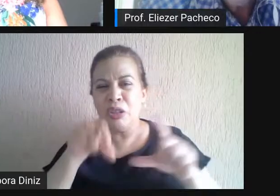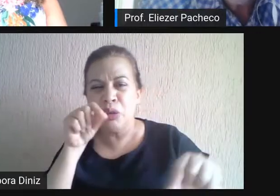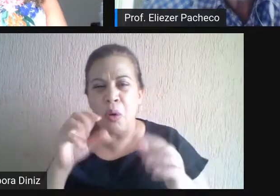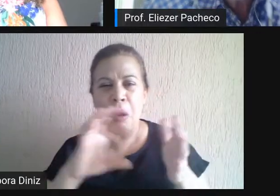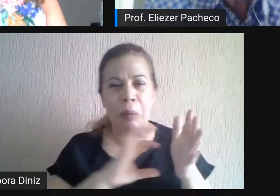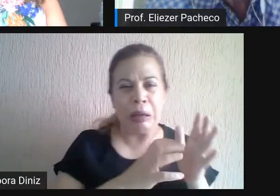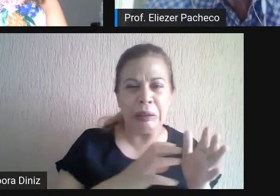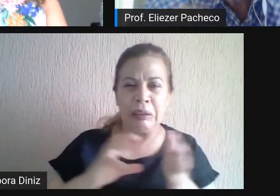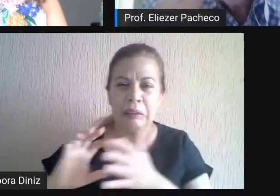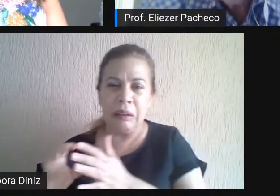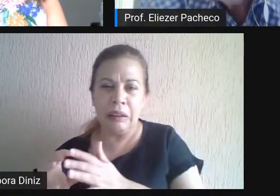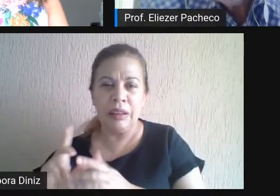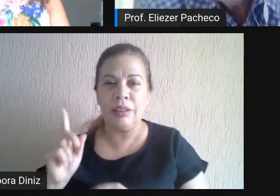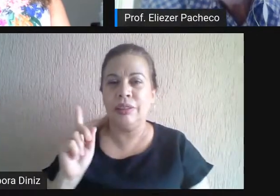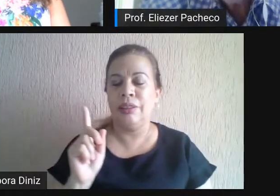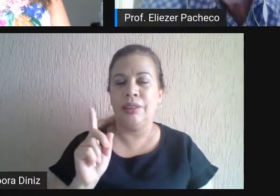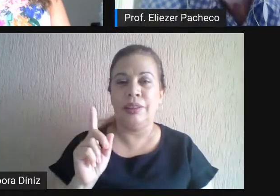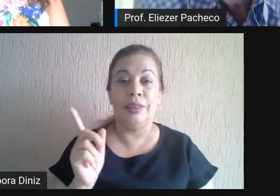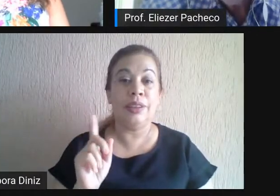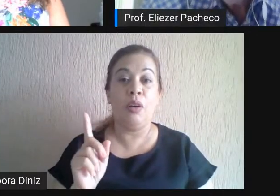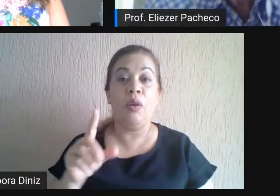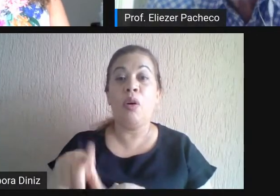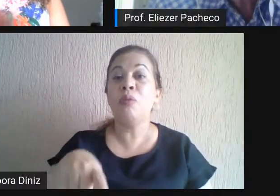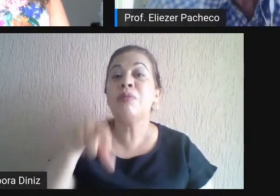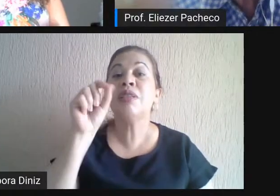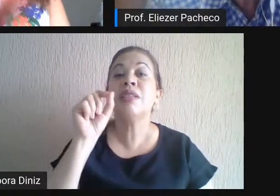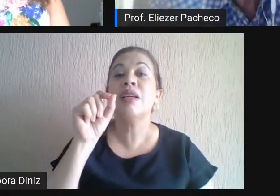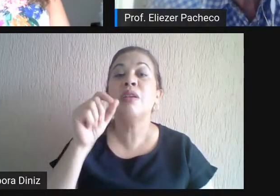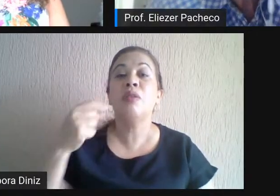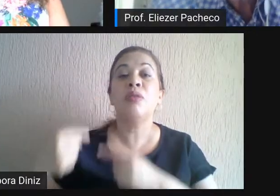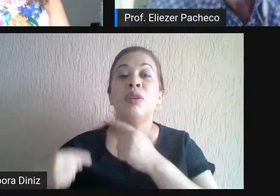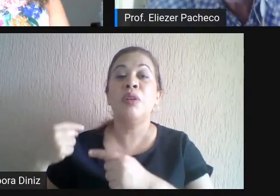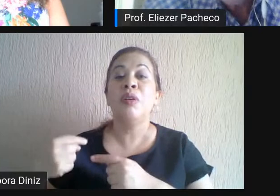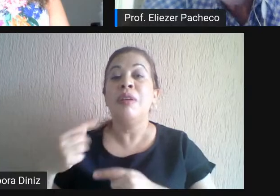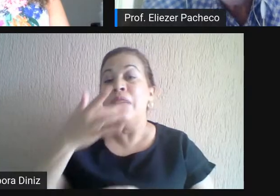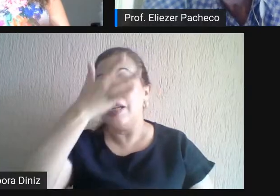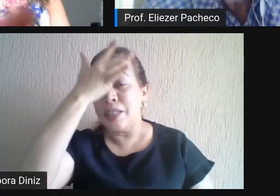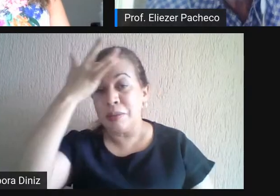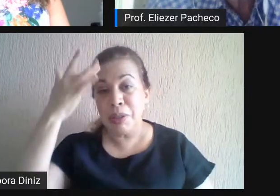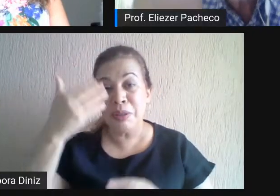Estou falando opção política pelos excluídos da